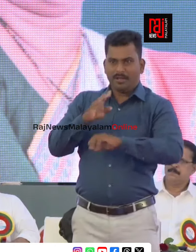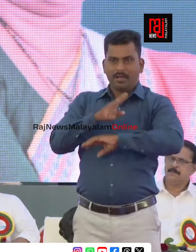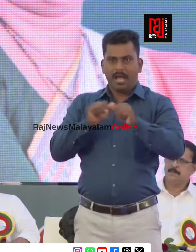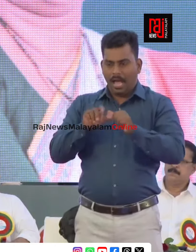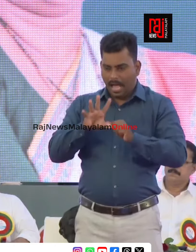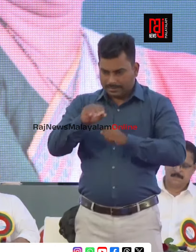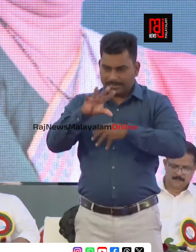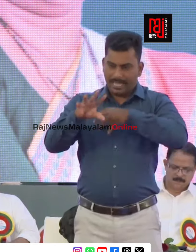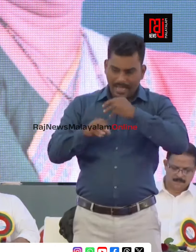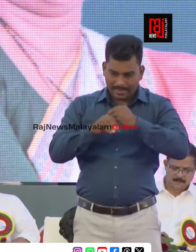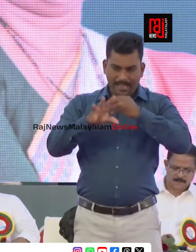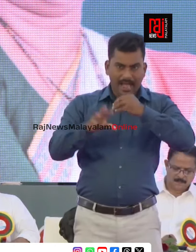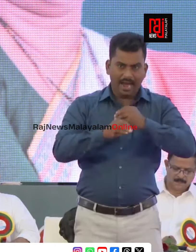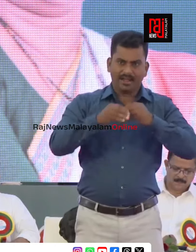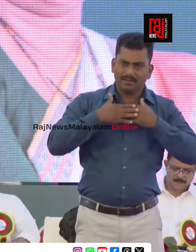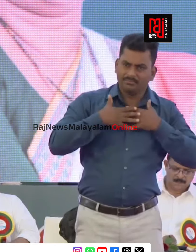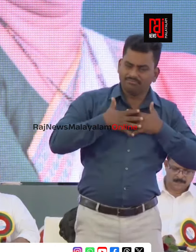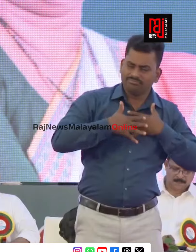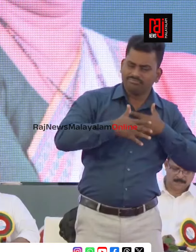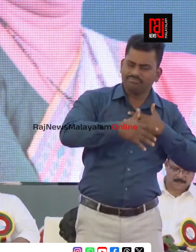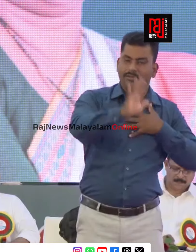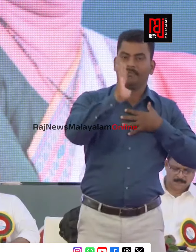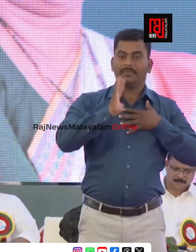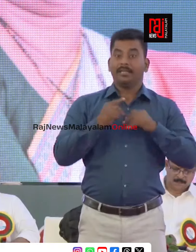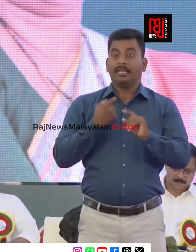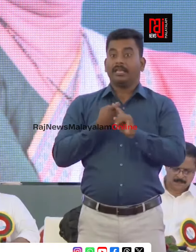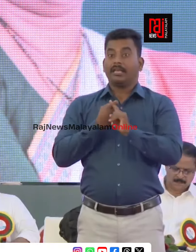കേരളത്തിലെ എല്ലാ ജില്ലകളിലും